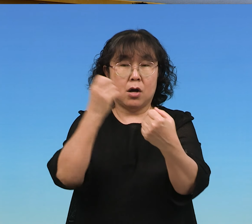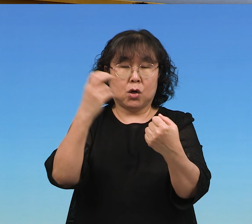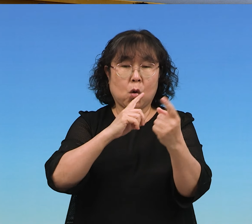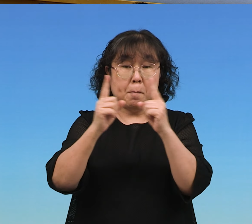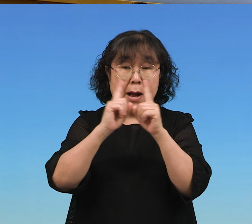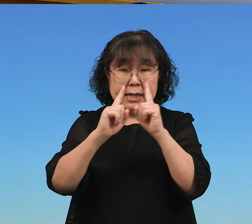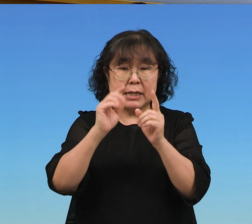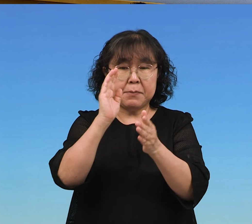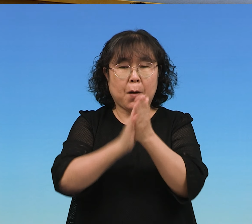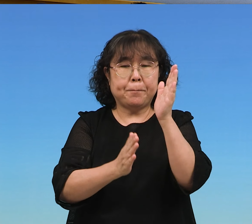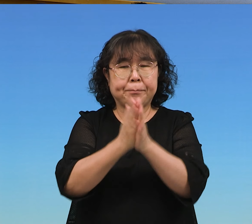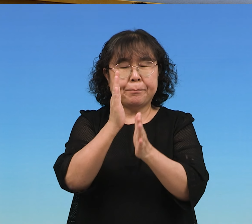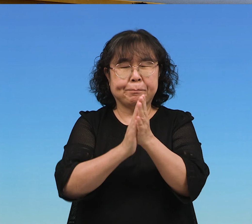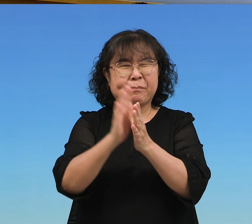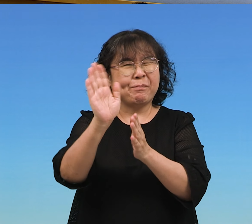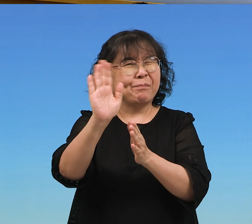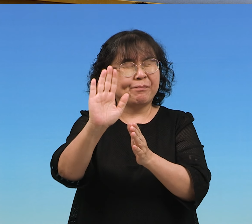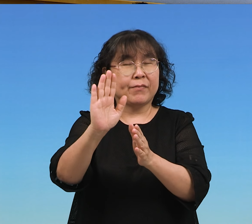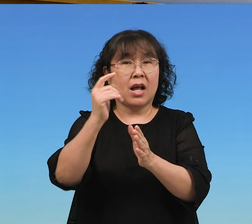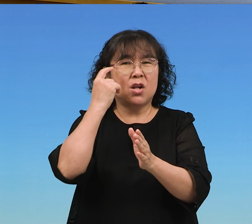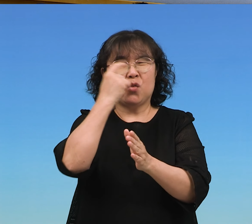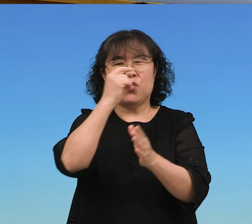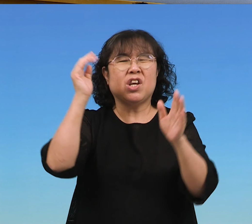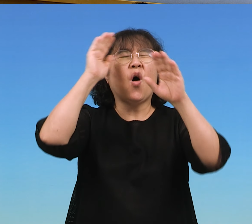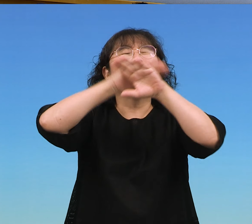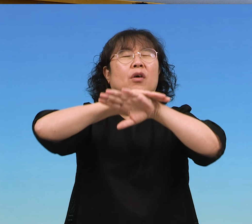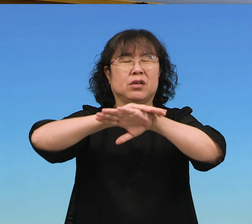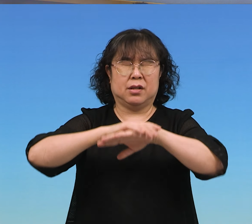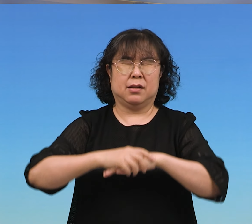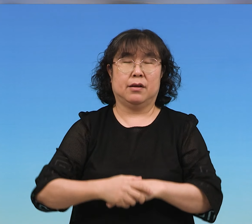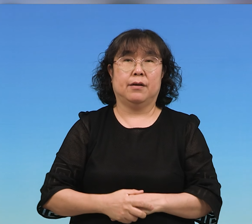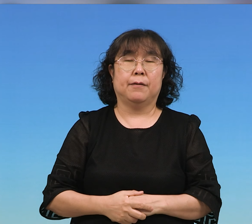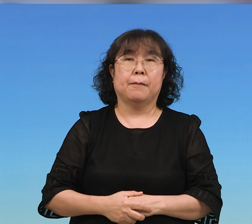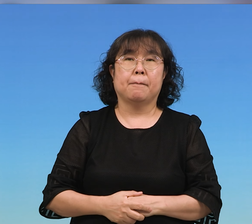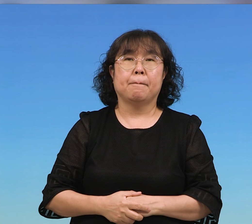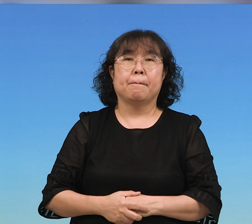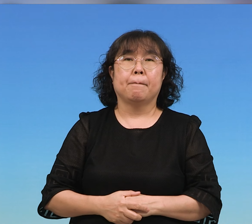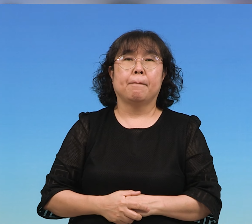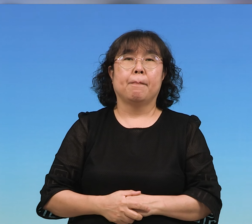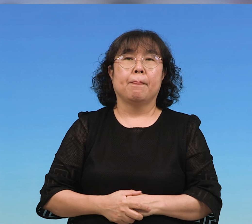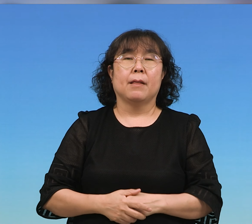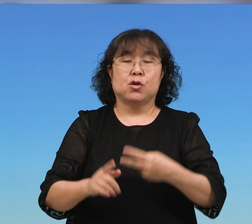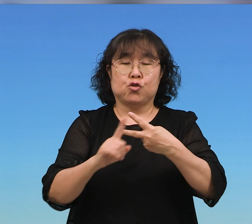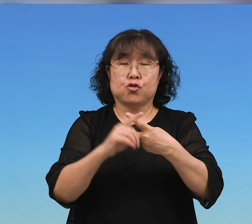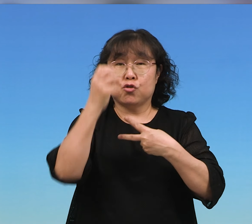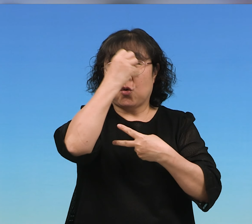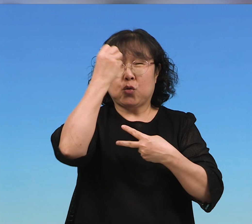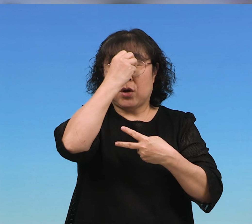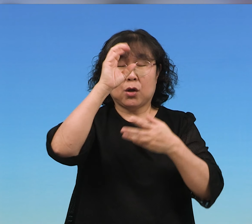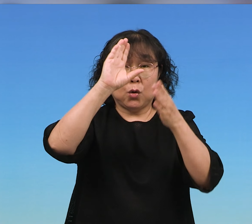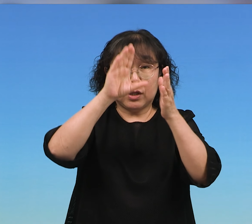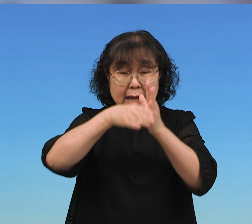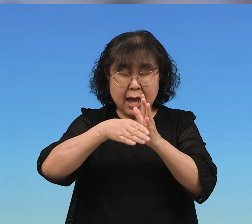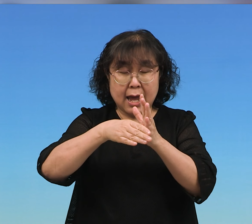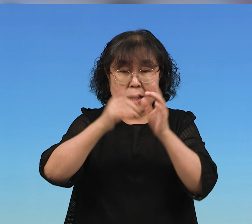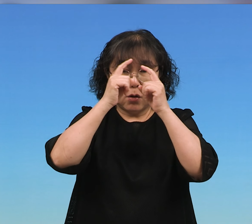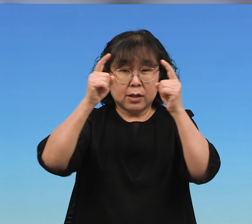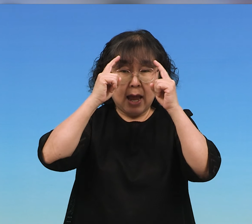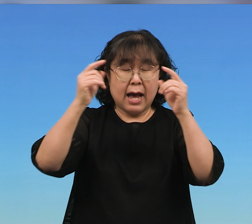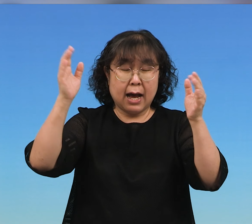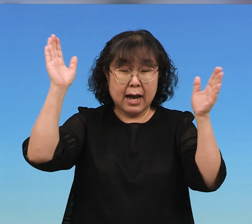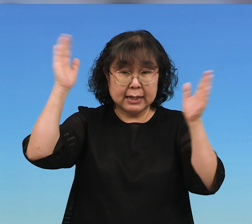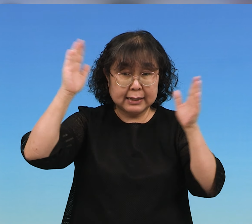하나님의 능력과 말씀이 없는 게 아니에요. 눈이 어두워져 버린 거예요. 그 중고등학교 시절에 그 밝았던